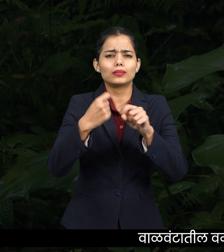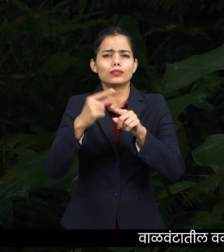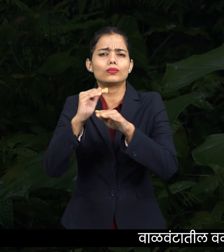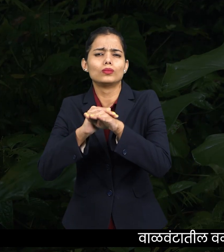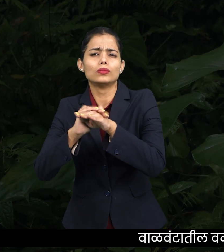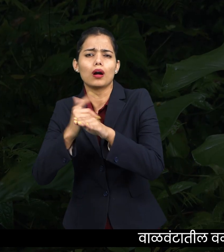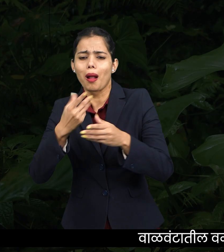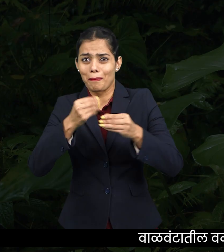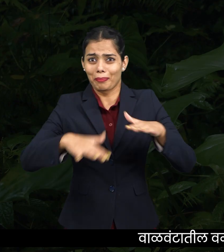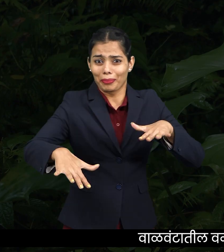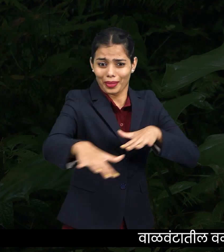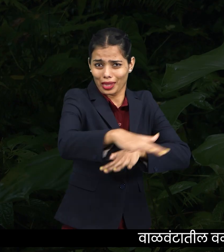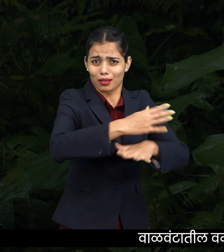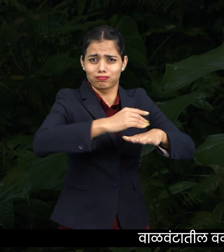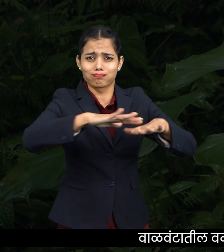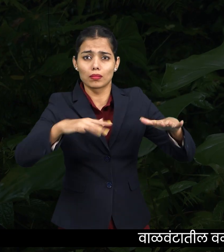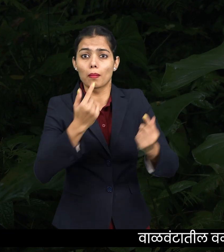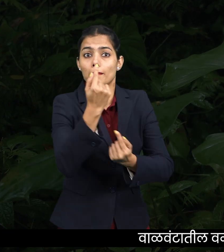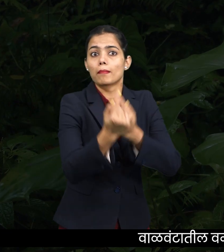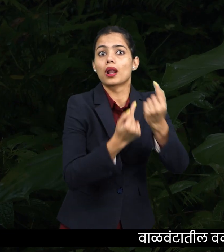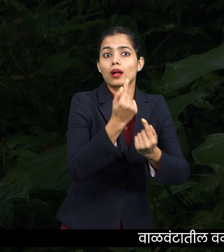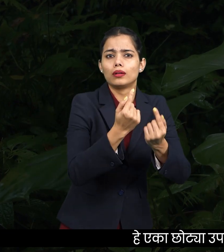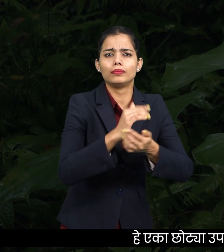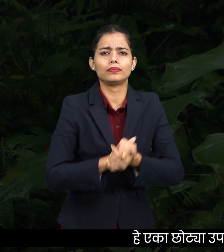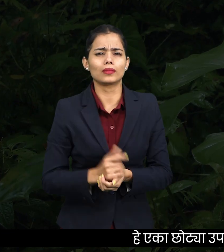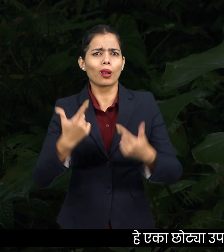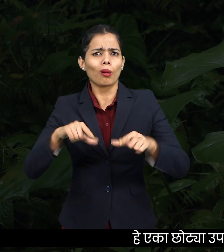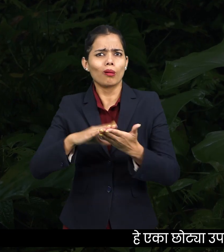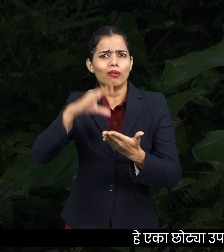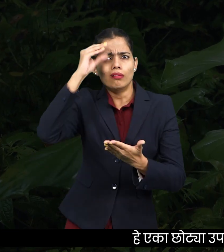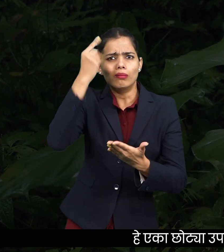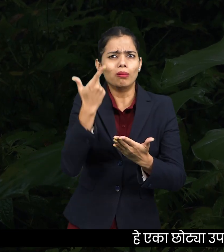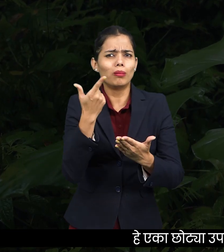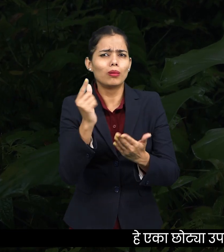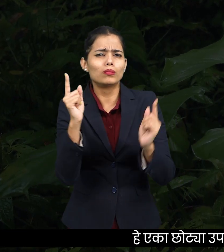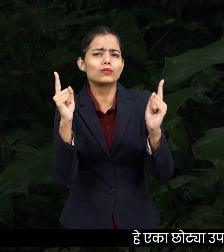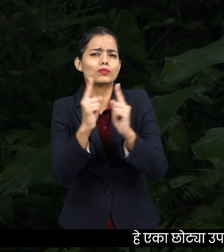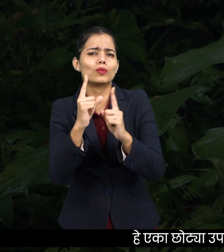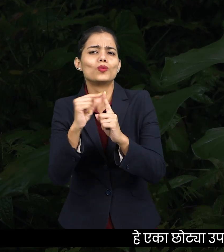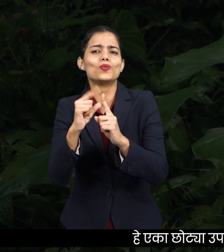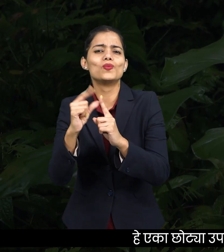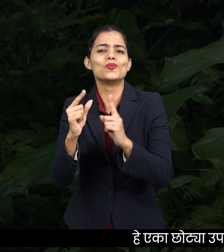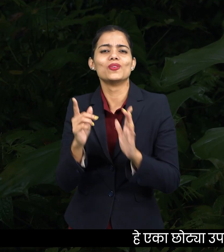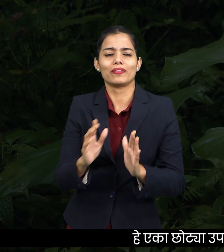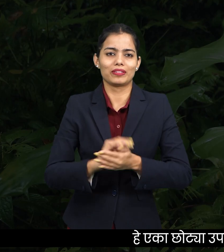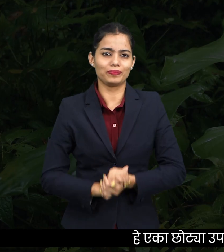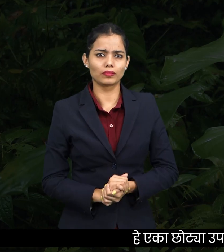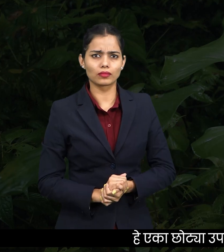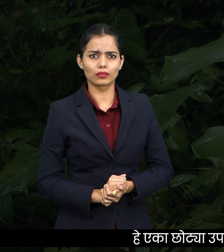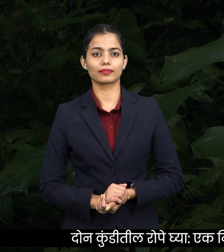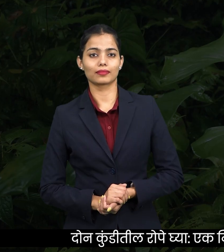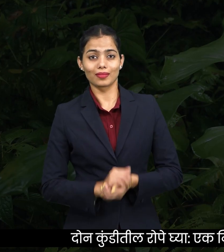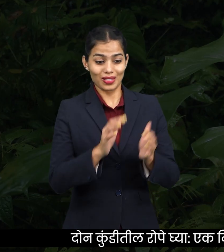वाळवंटातली वनस्पतीमध्ये अनुकूलन. हे एका छोट्या उपक्रमाद्वारे जाणून